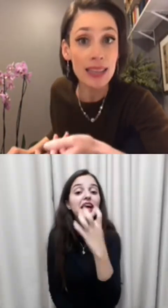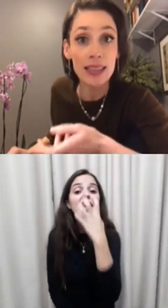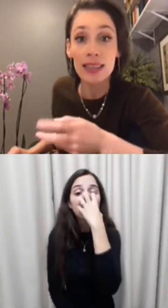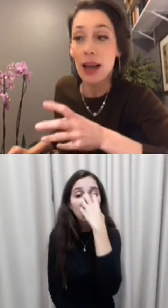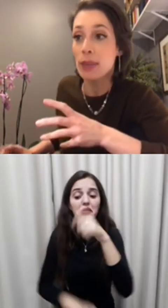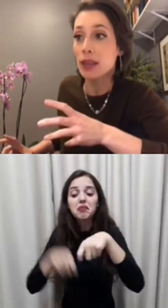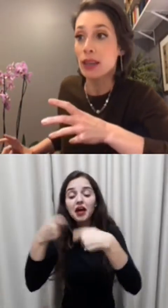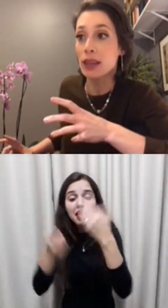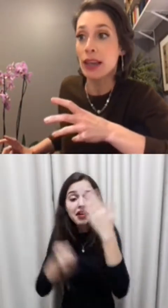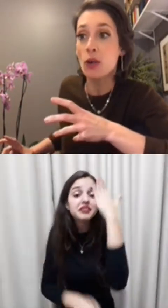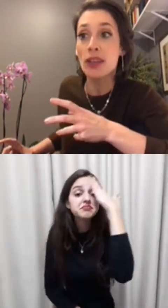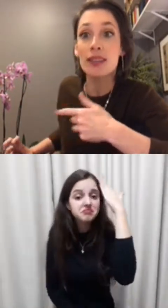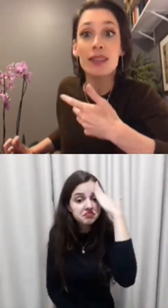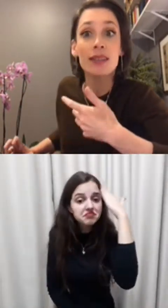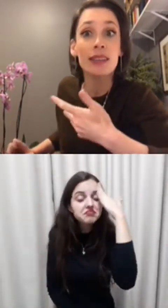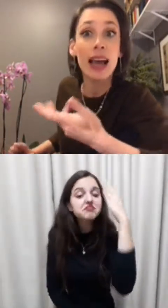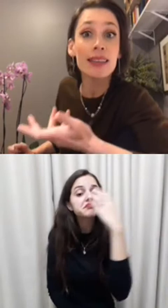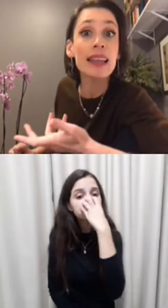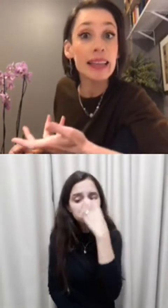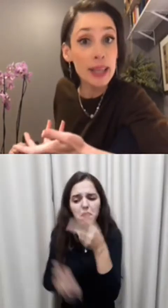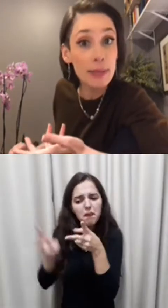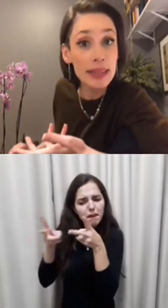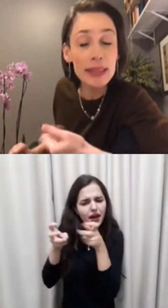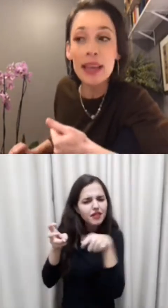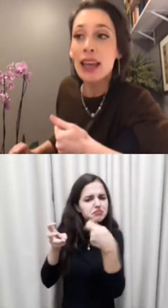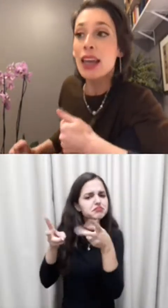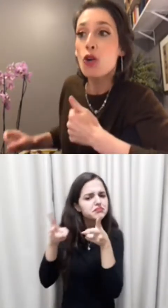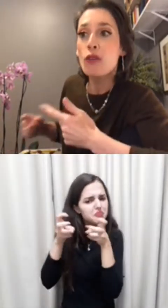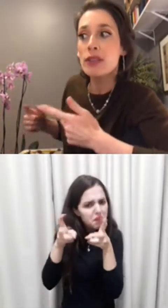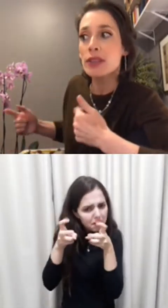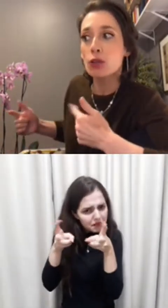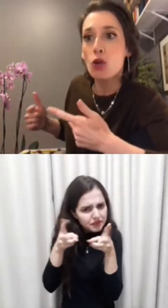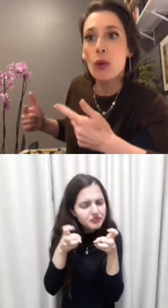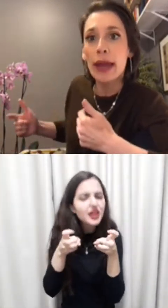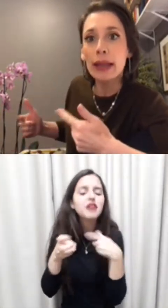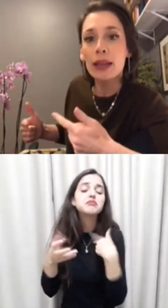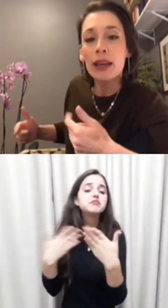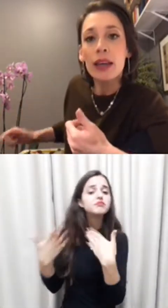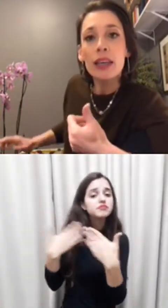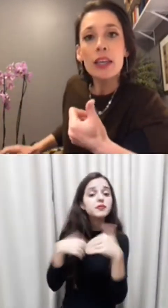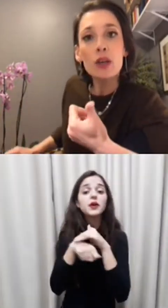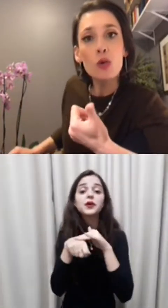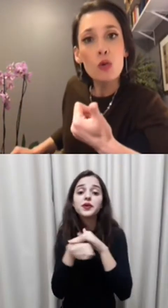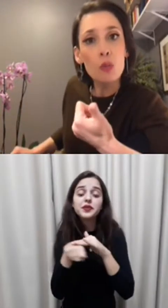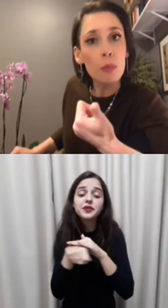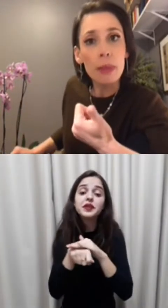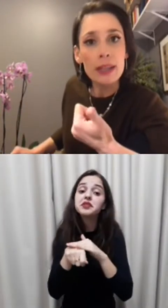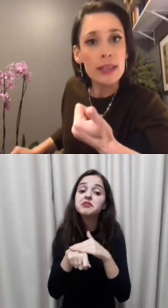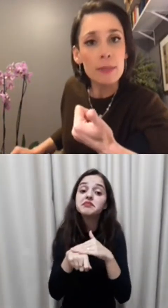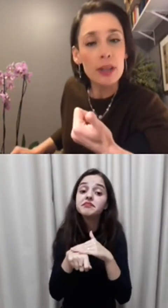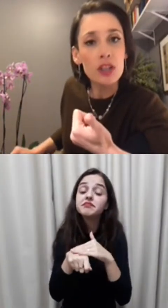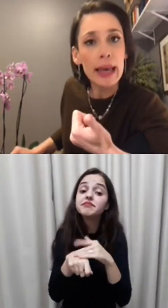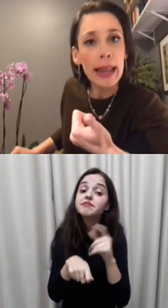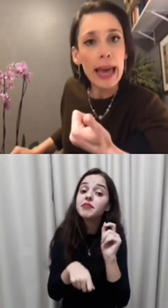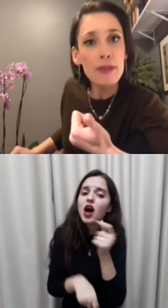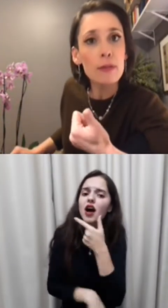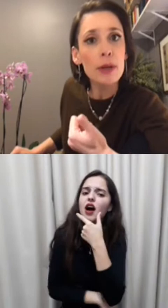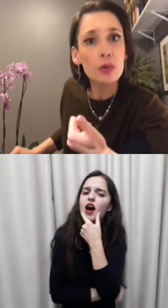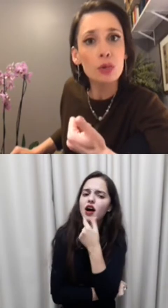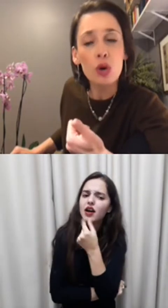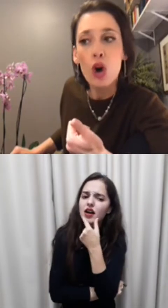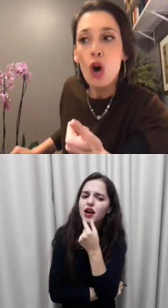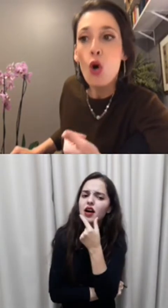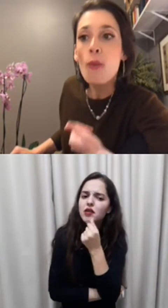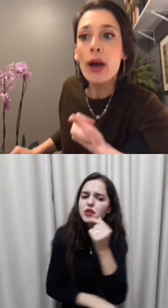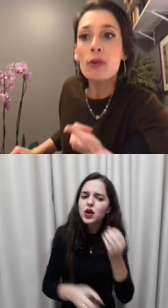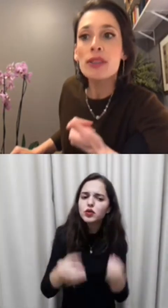sinais, que sabem reconhecer sinais da Libras, eu conversando com ela, E um participante da live